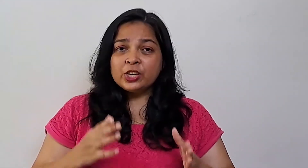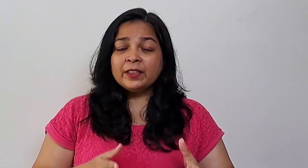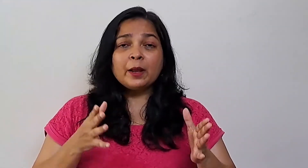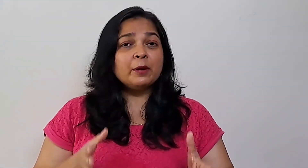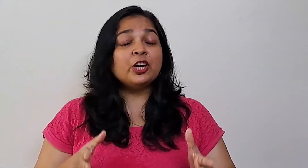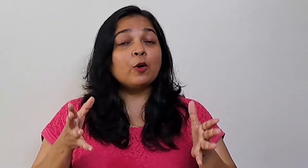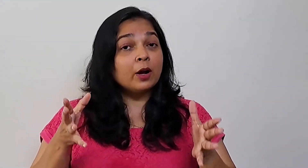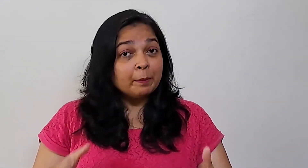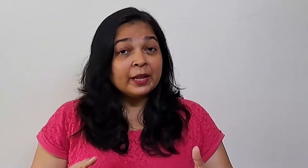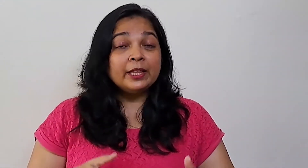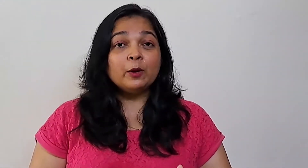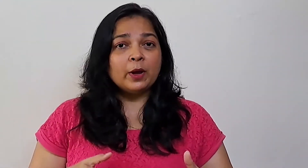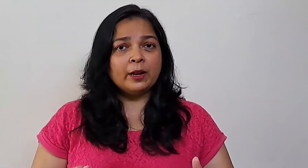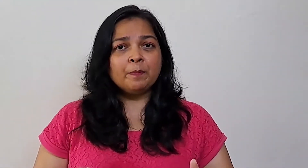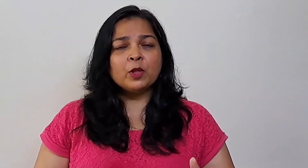ते अबदनगो